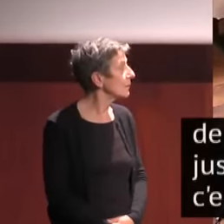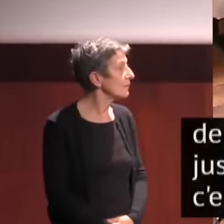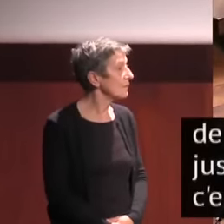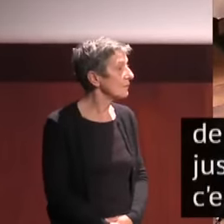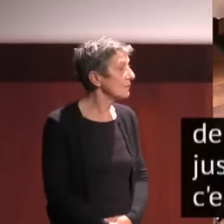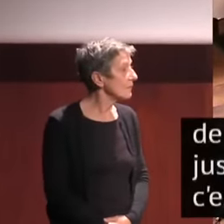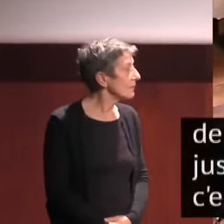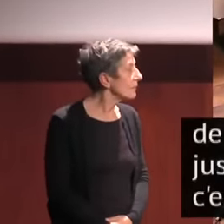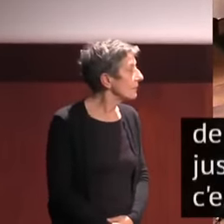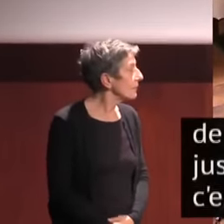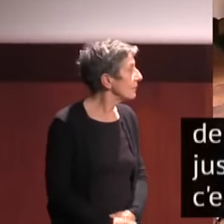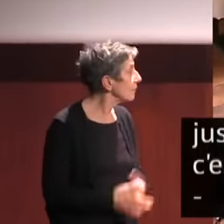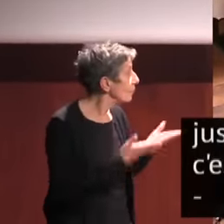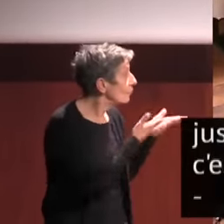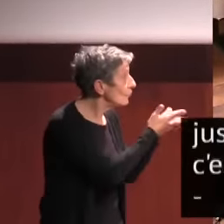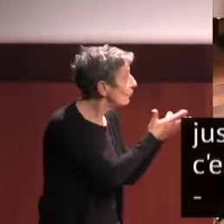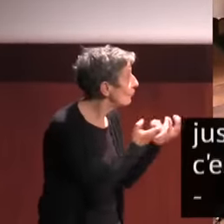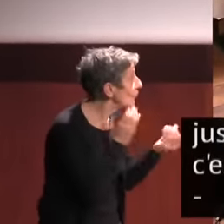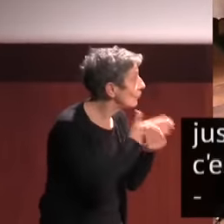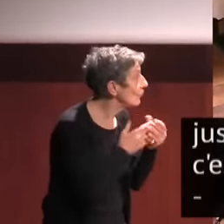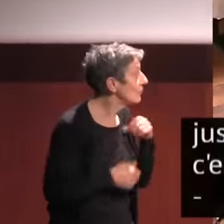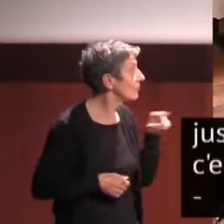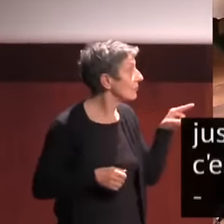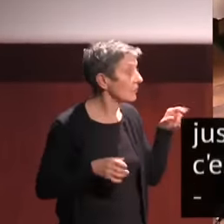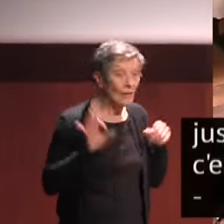Est-ce que d'autres personnes veulent intervenir ? Allez-y, Brigitte. Ben oui,